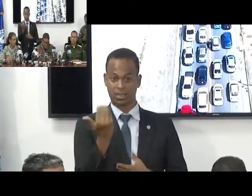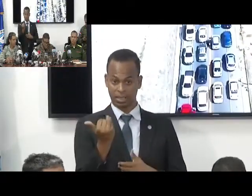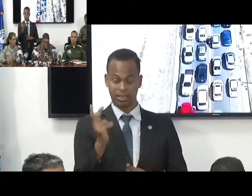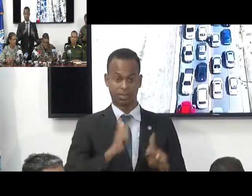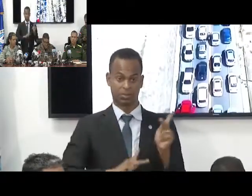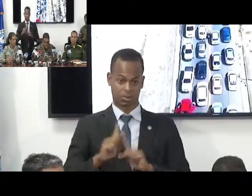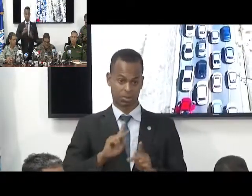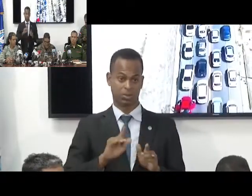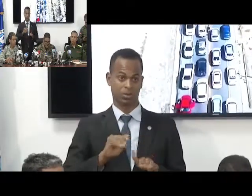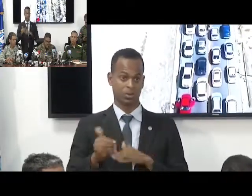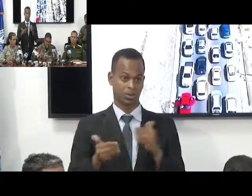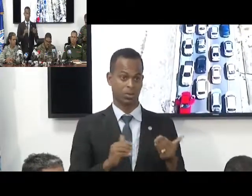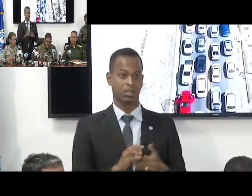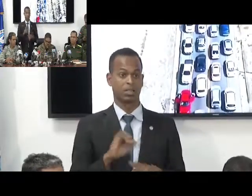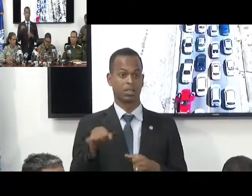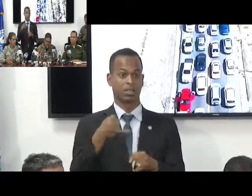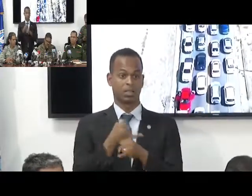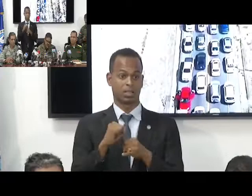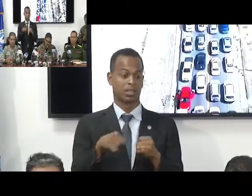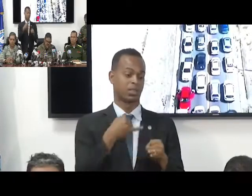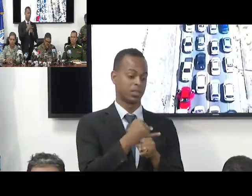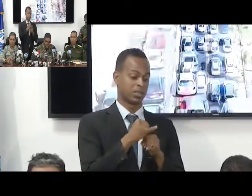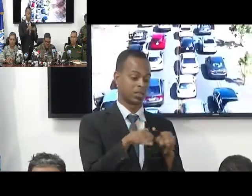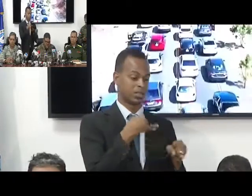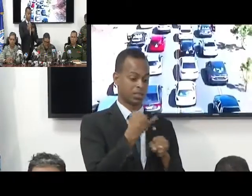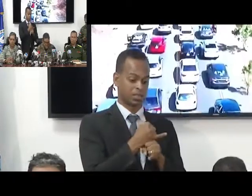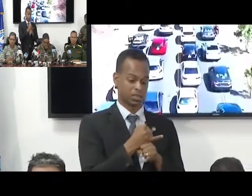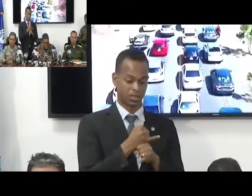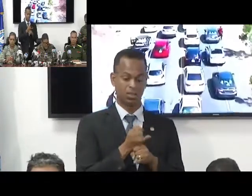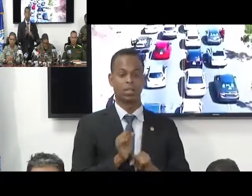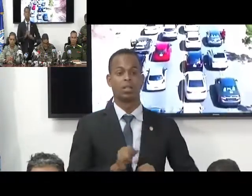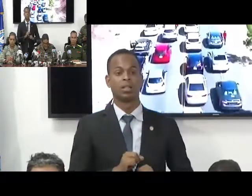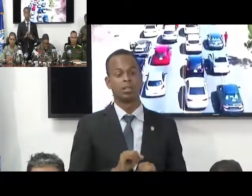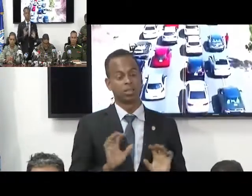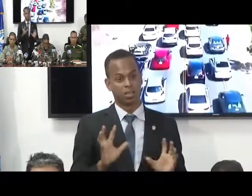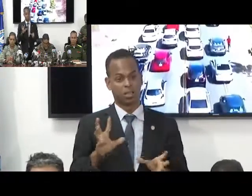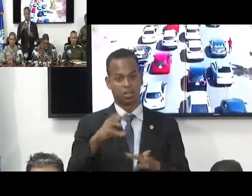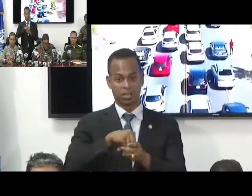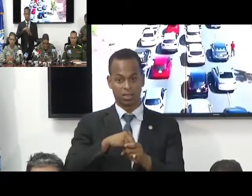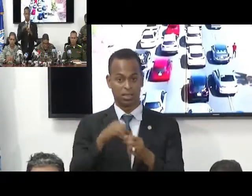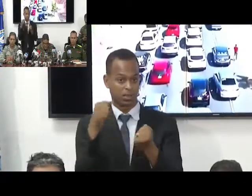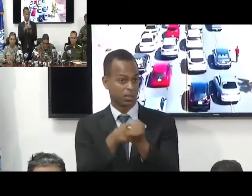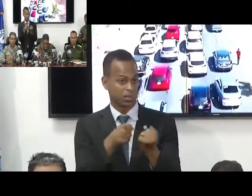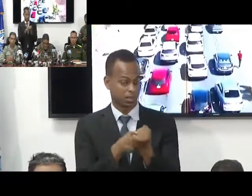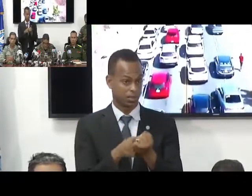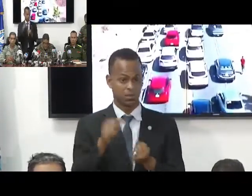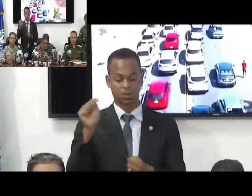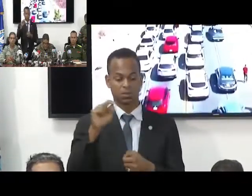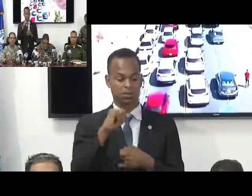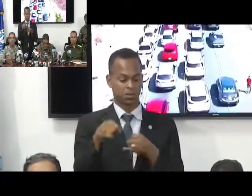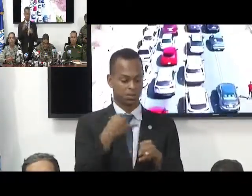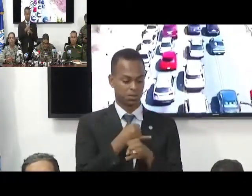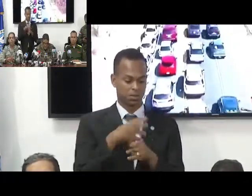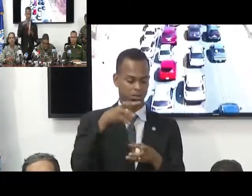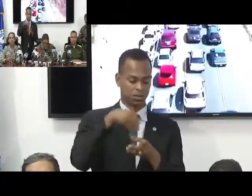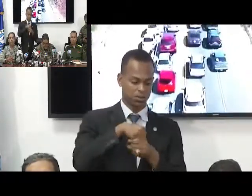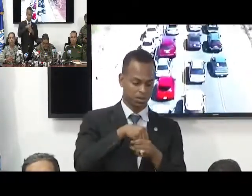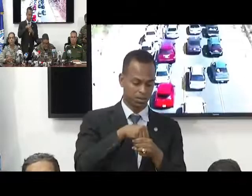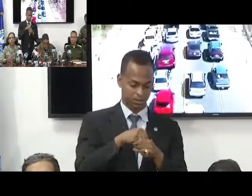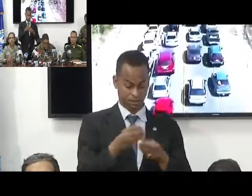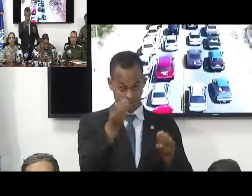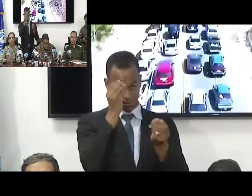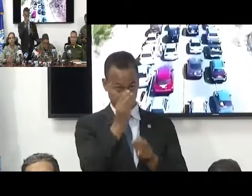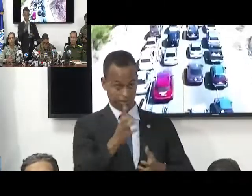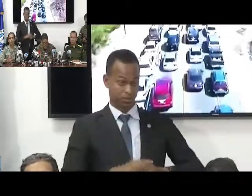15. Instituciones participantes. Gracias a la participación y apoyo de las siguientes instituciones, entre las cuales